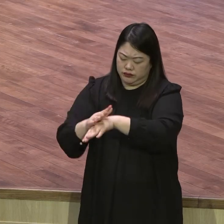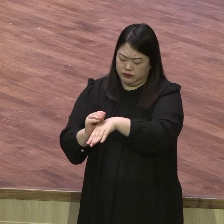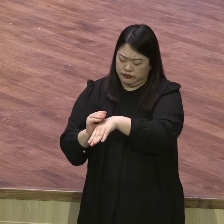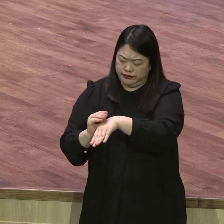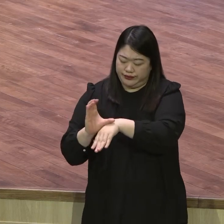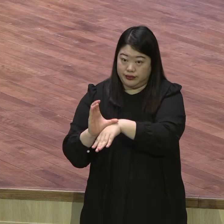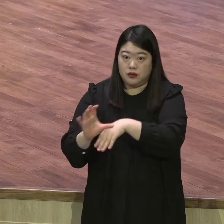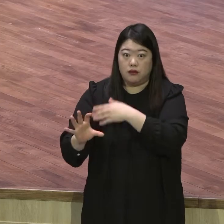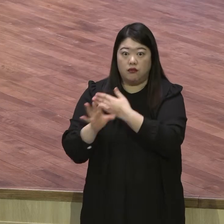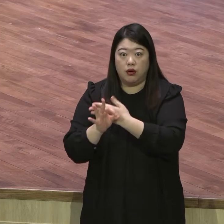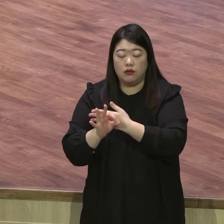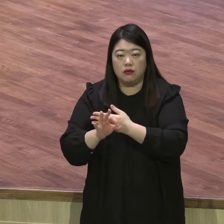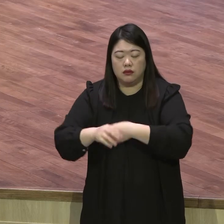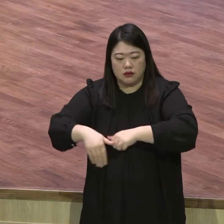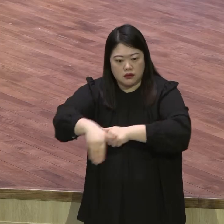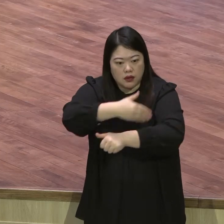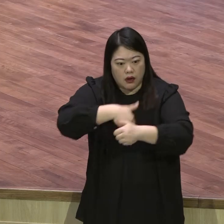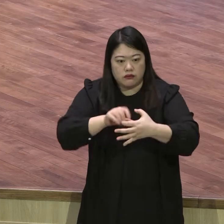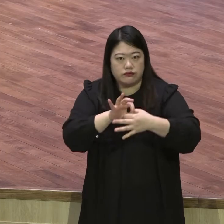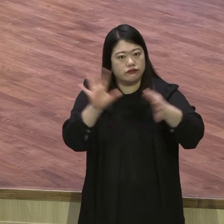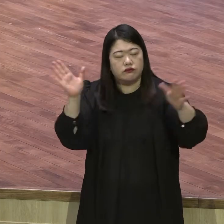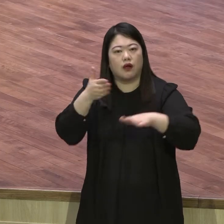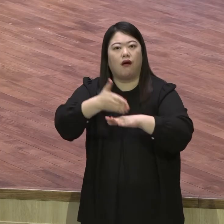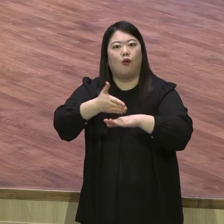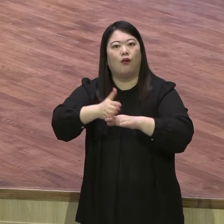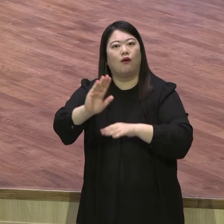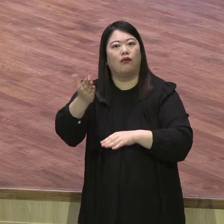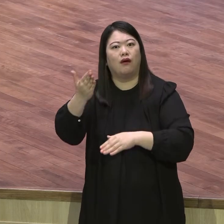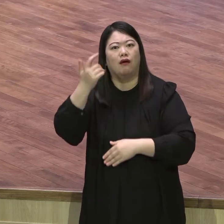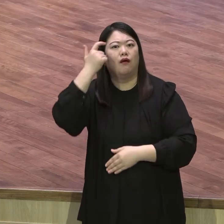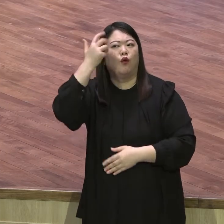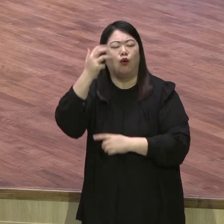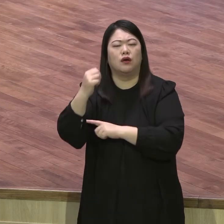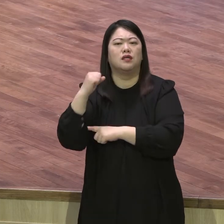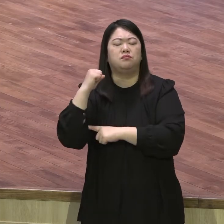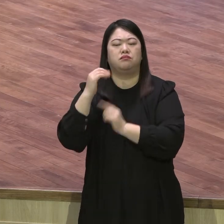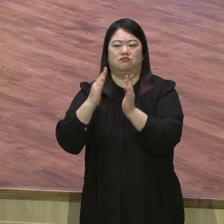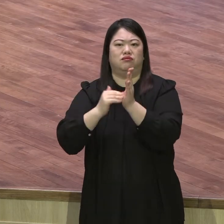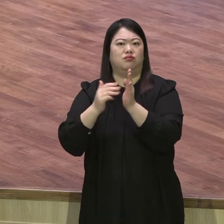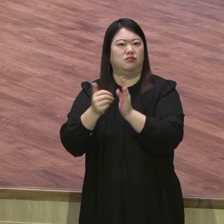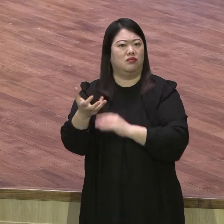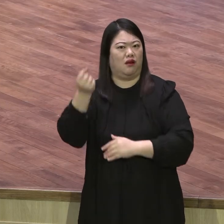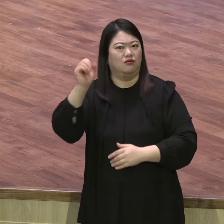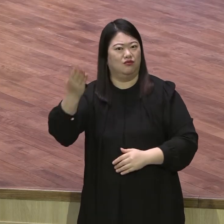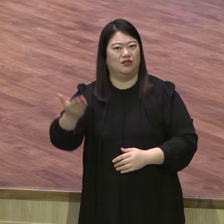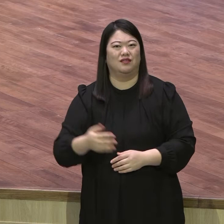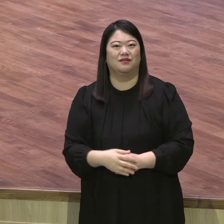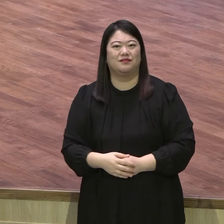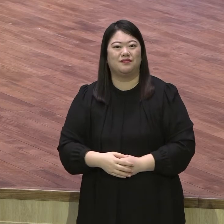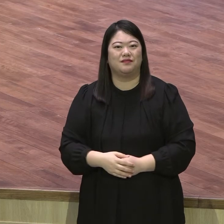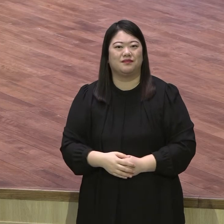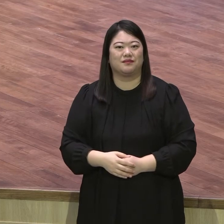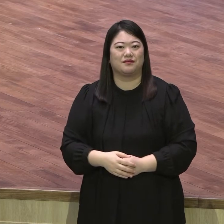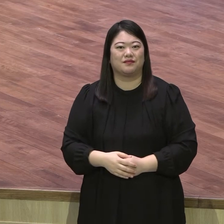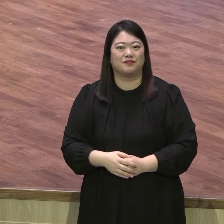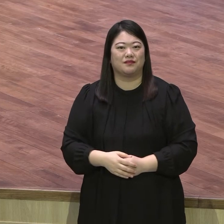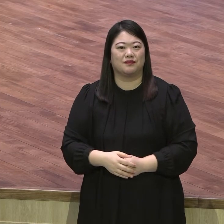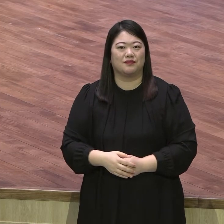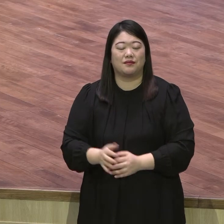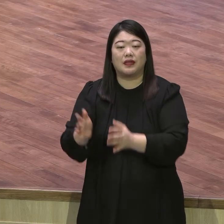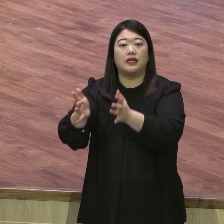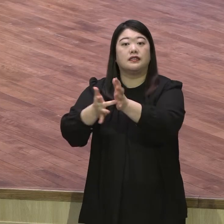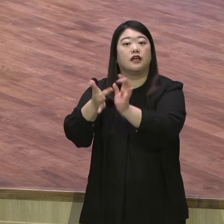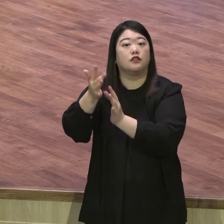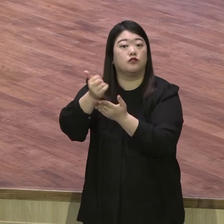영적 비밀이에요. 영적 메시지. 본문에 보면 예수님께서 박해를 당하는